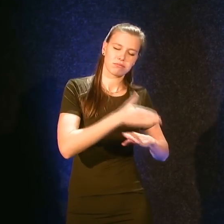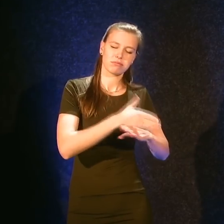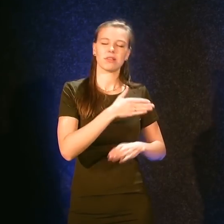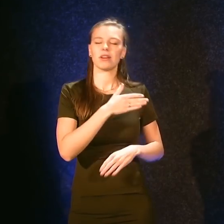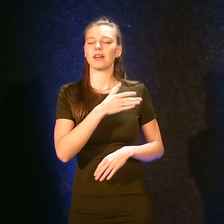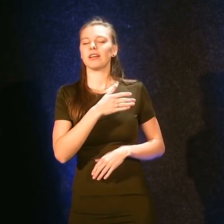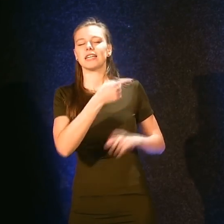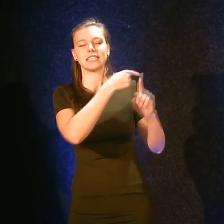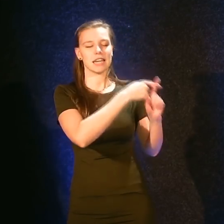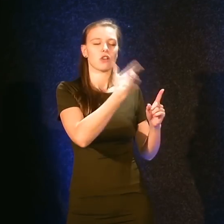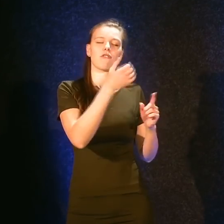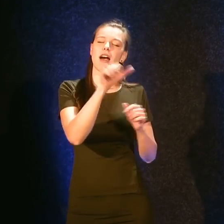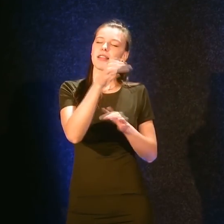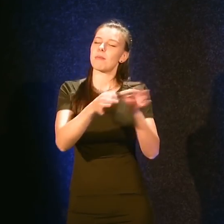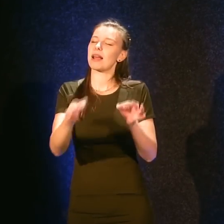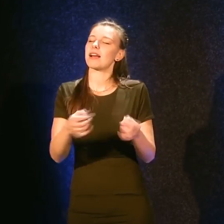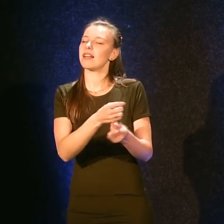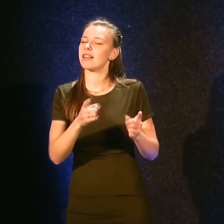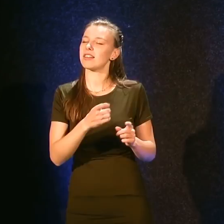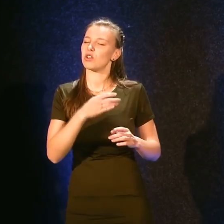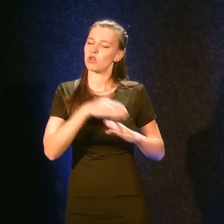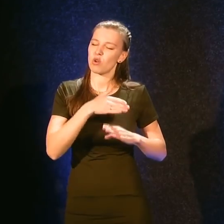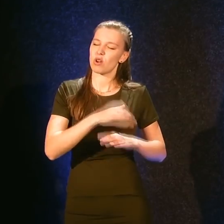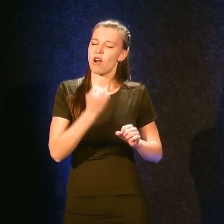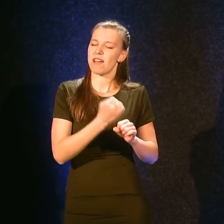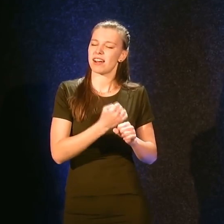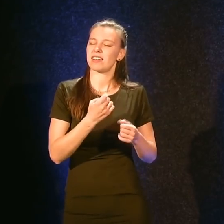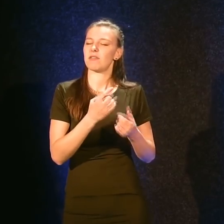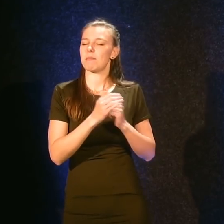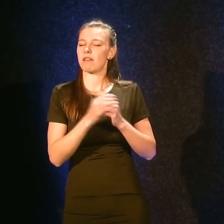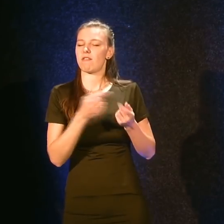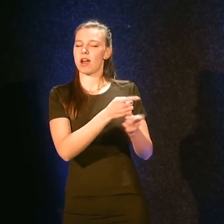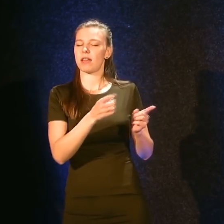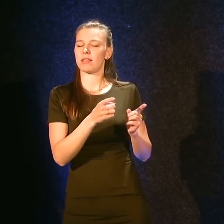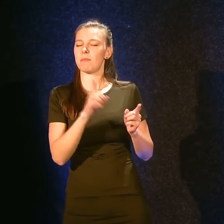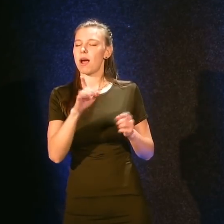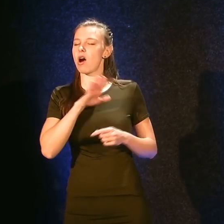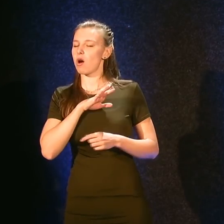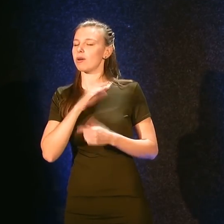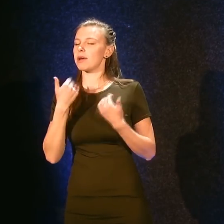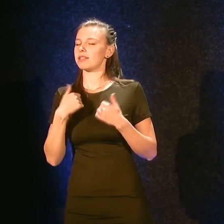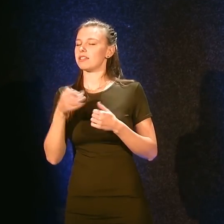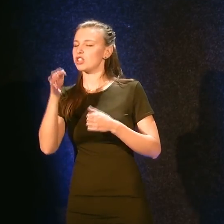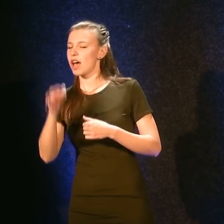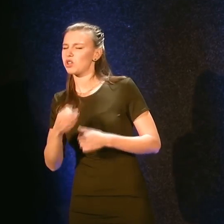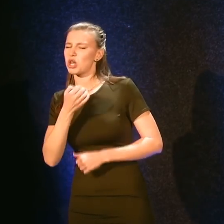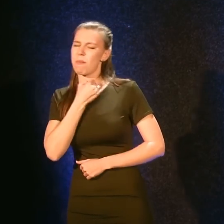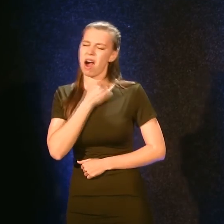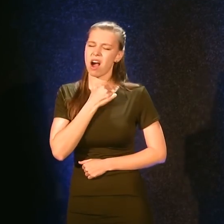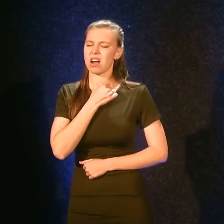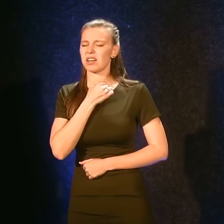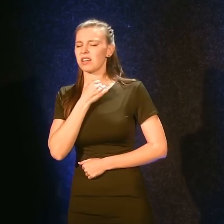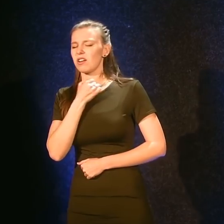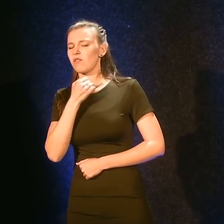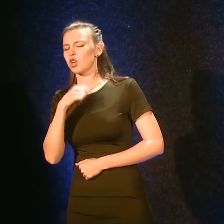plekken. Maar ook voor degenen die bang thuis zitten. Angst om henzelf of om hun